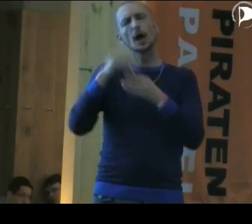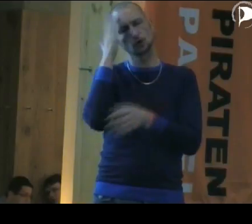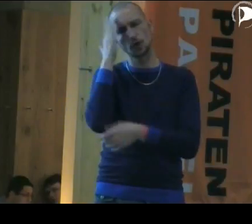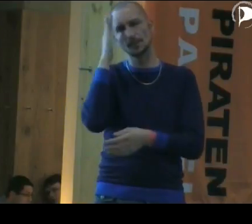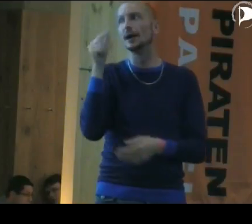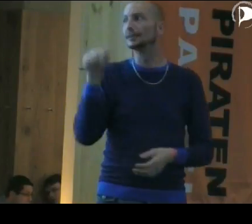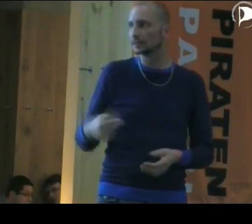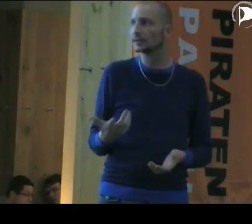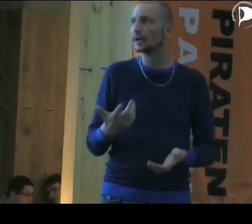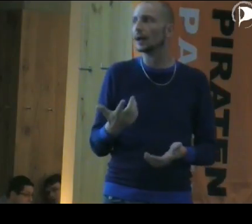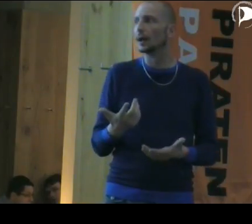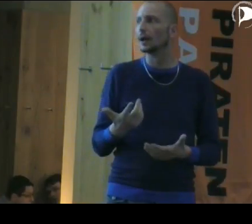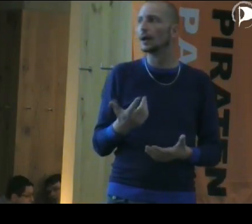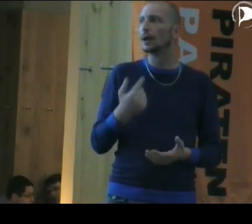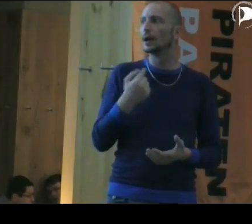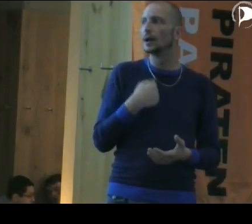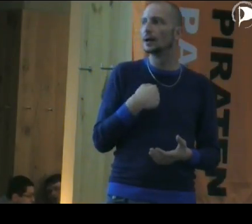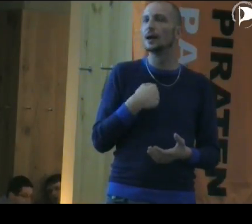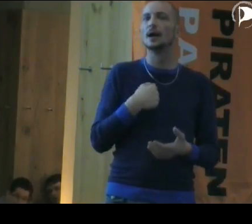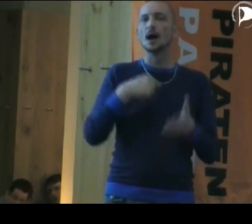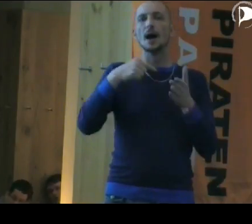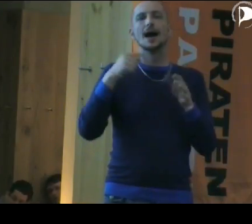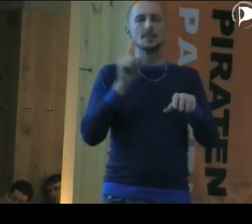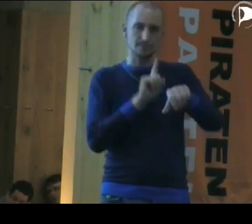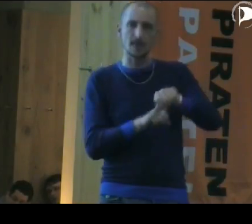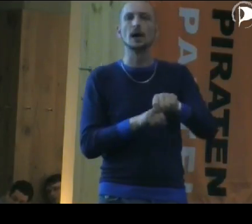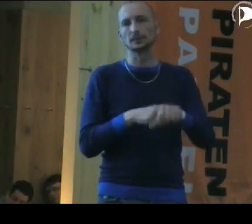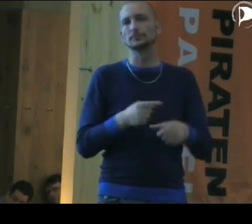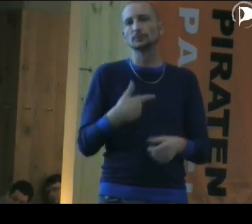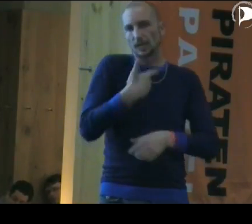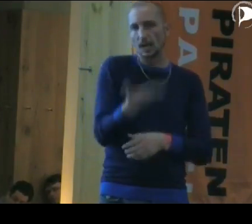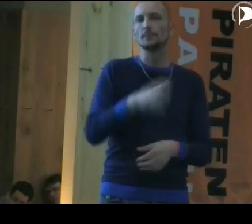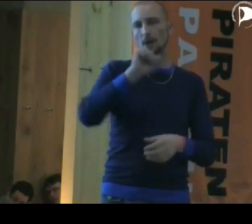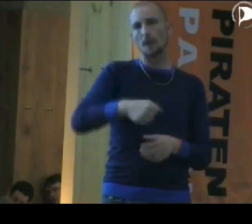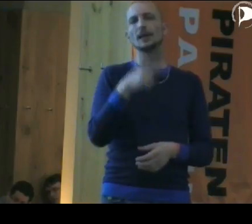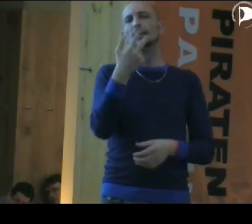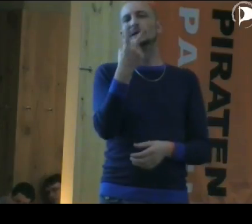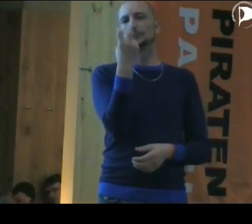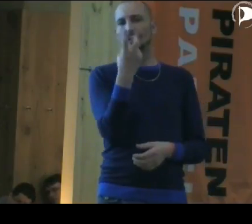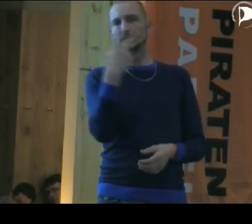momentan auf deren zeitablauf trägt zwischen 20 und 30